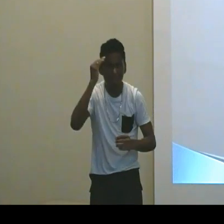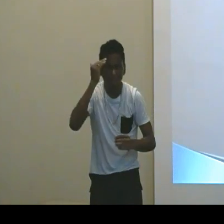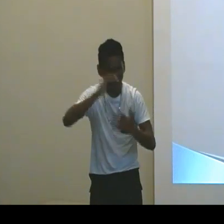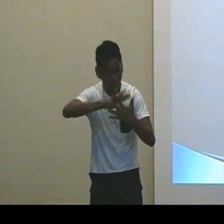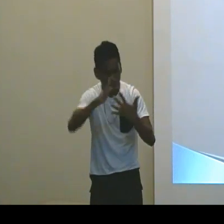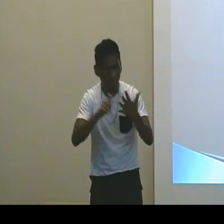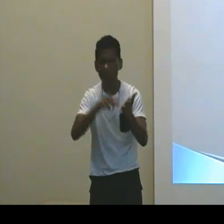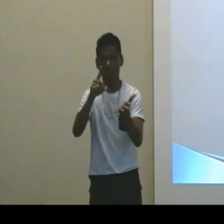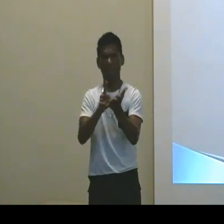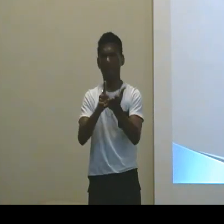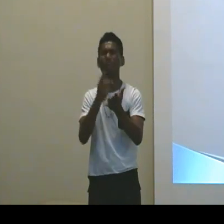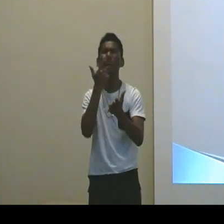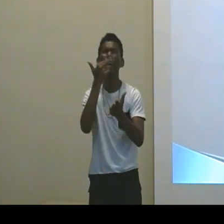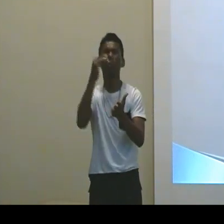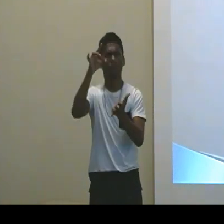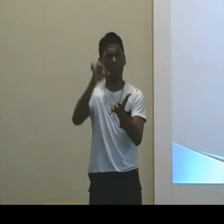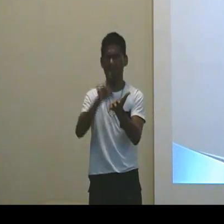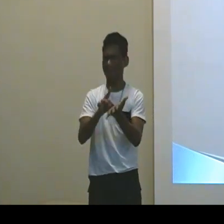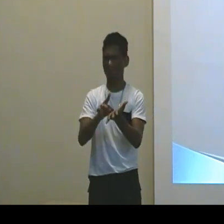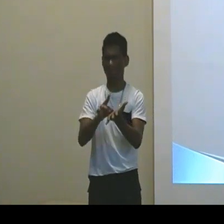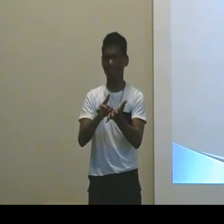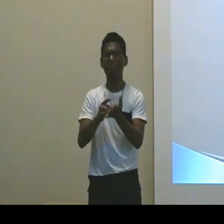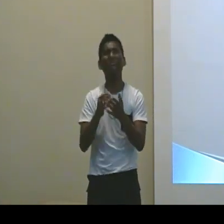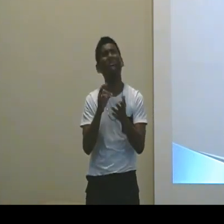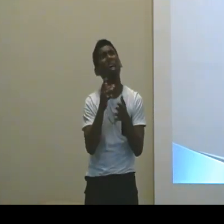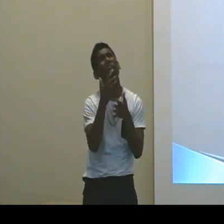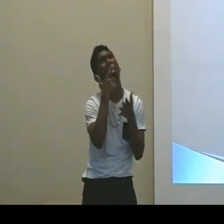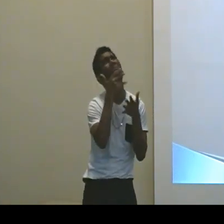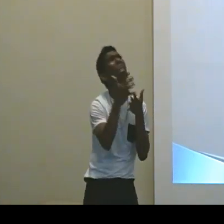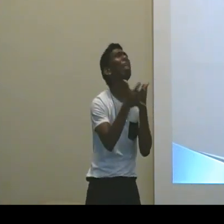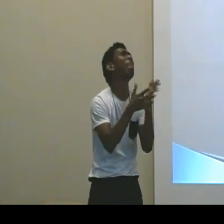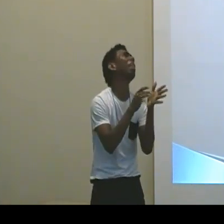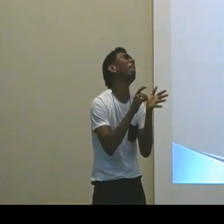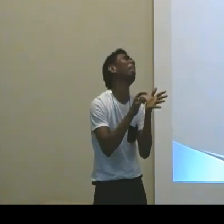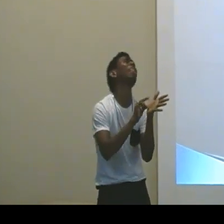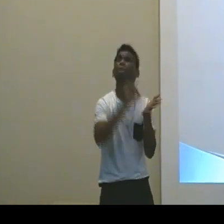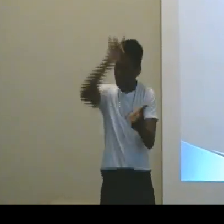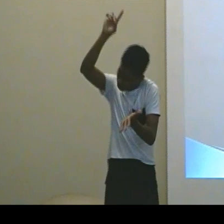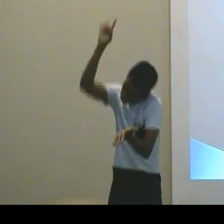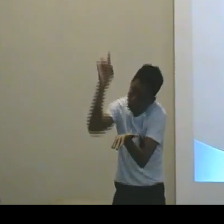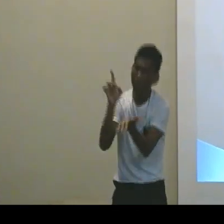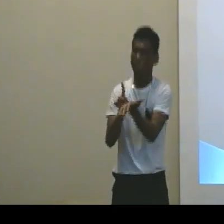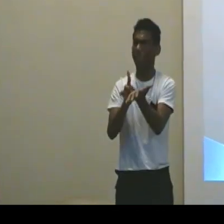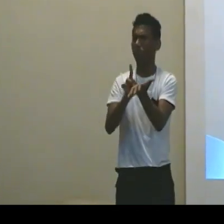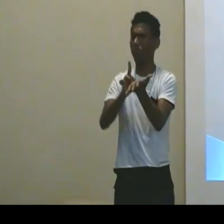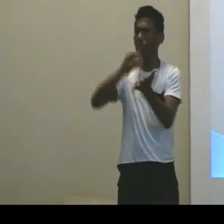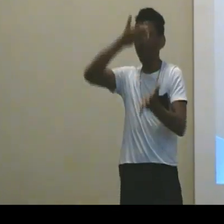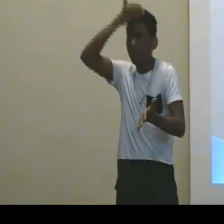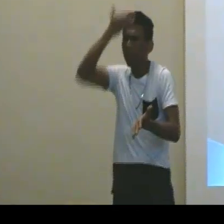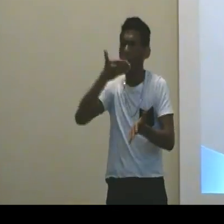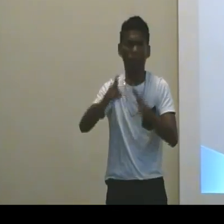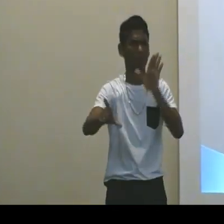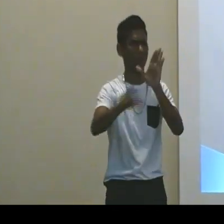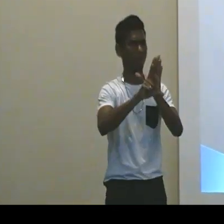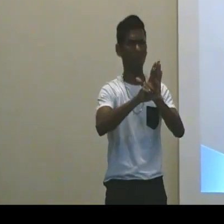a gente não tinha conhecimento. Ela é uma língua verdadeira, real, é realmente língua, de fato é